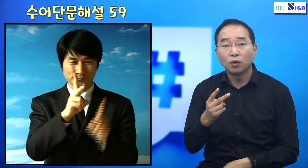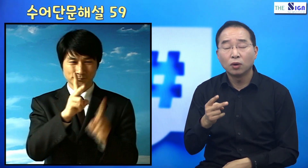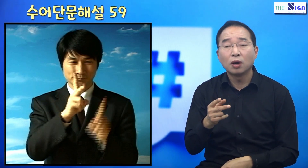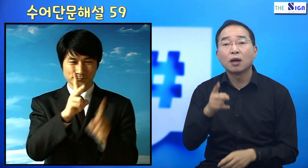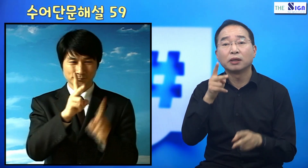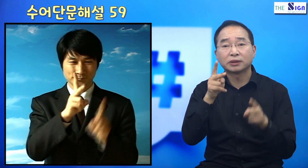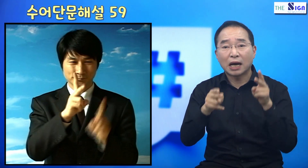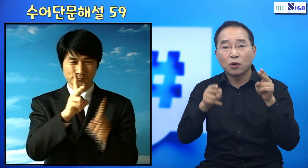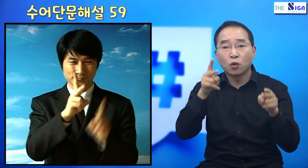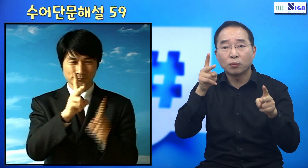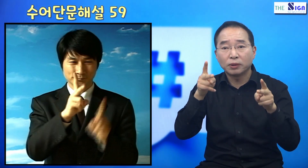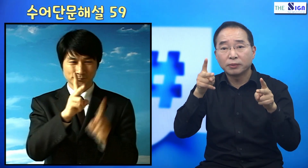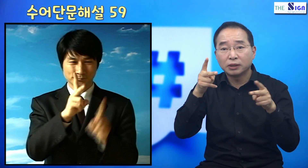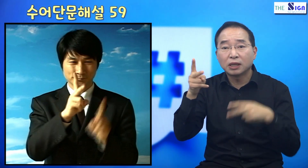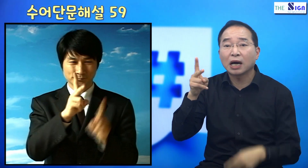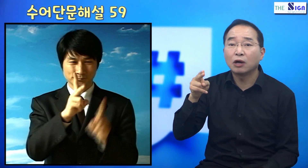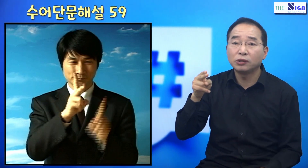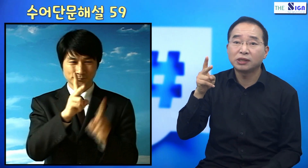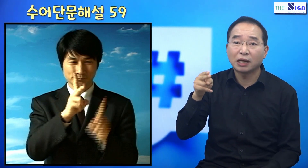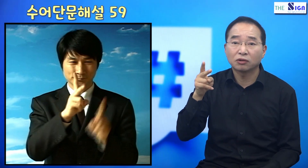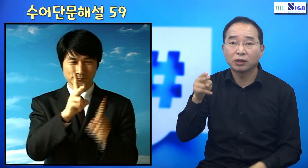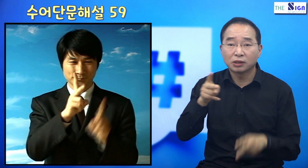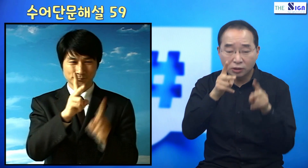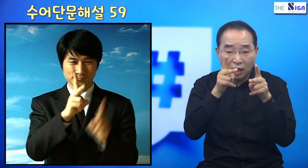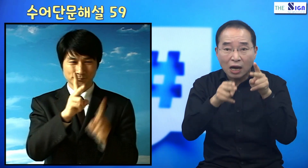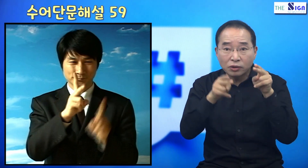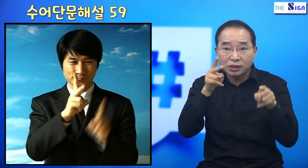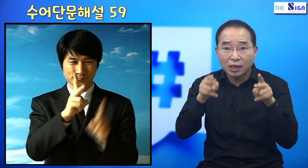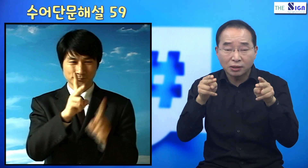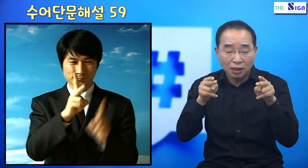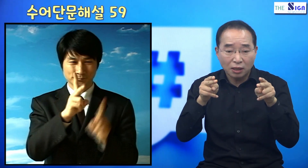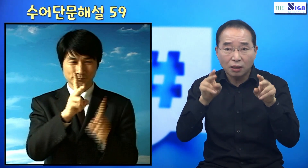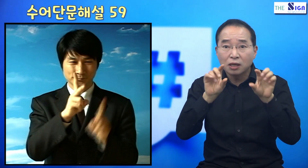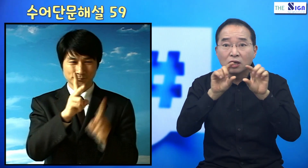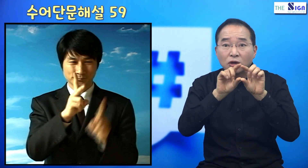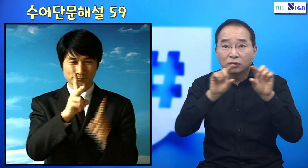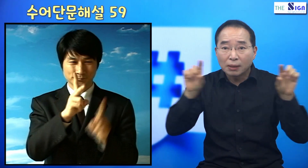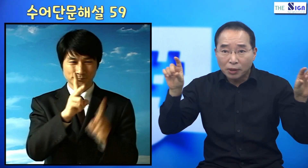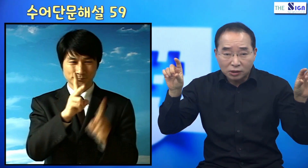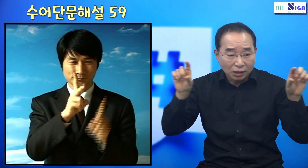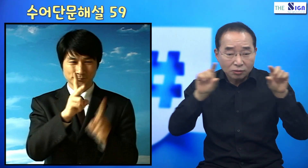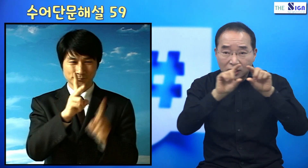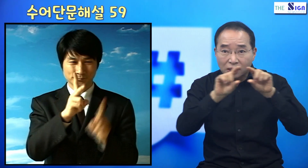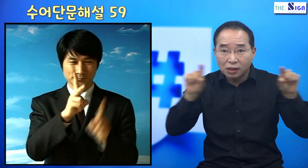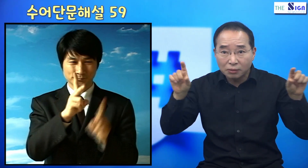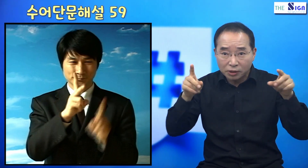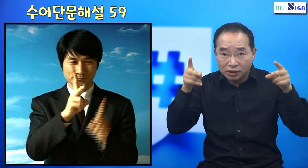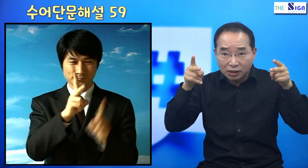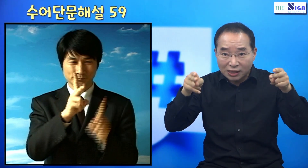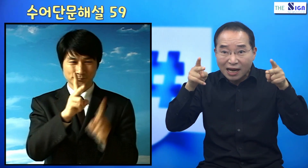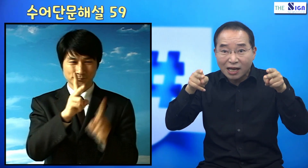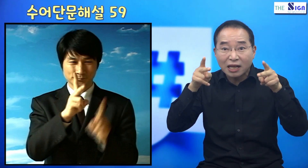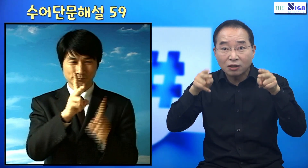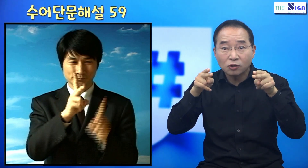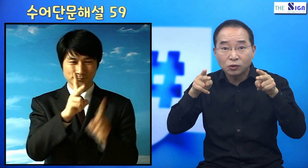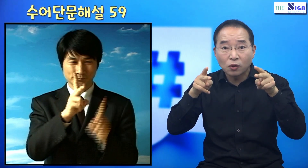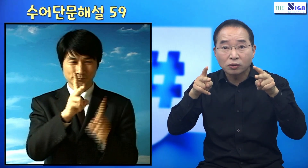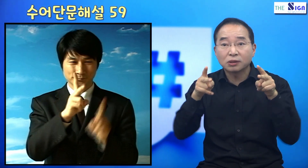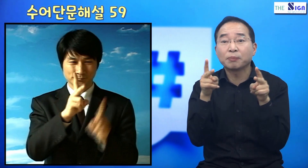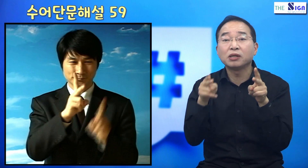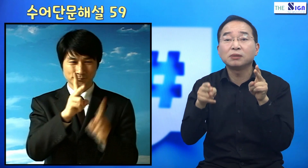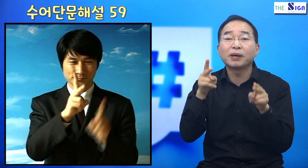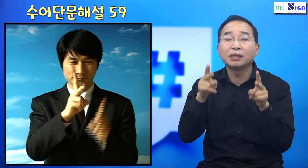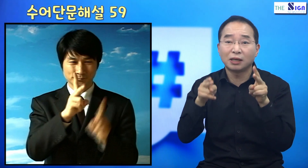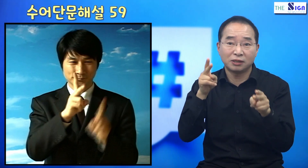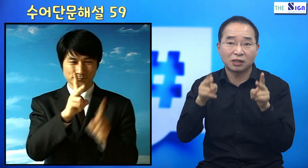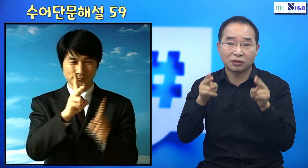또, 자, 요걸 뭐냐면 이게 가위질하는 거예요. 그래서 가위질하는데 영상 편집 같은 경우는 클립을 이제 잘라내는 거죠.